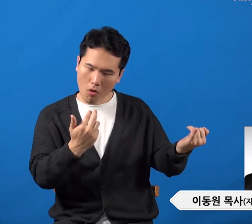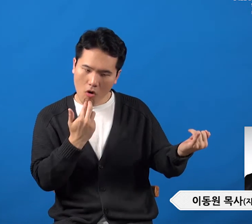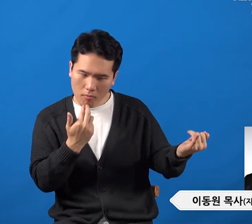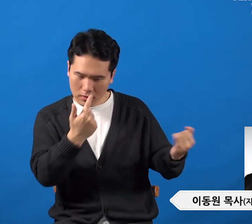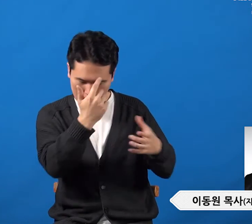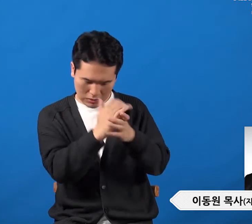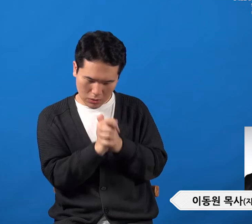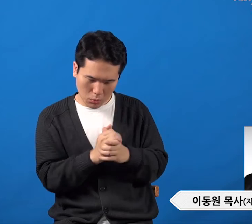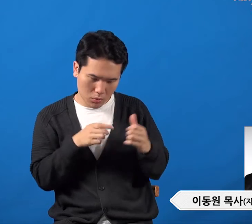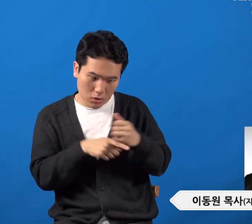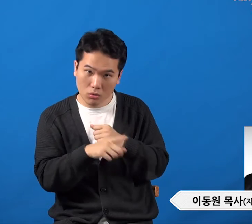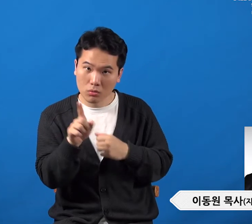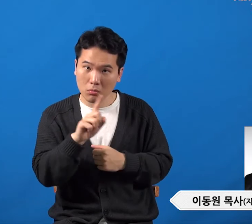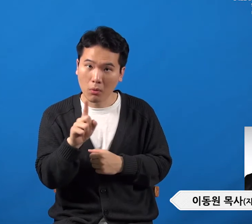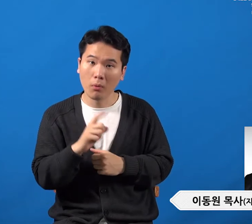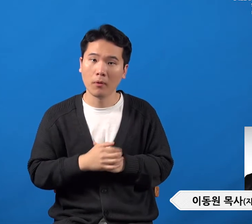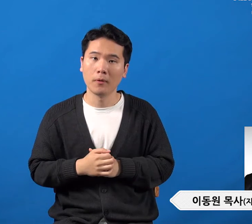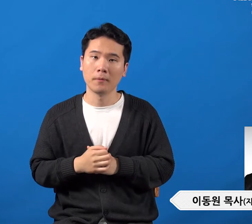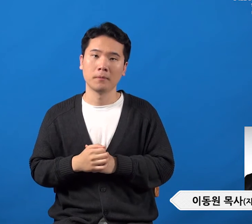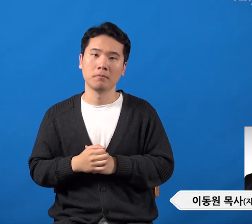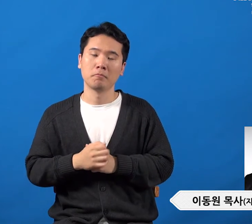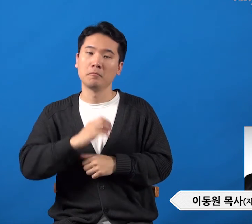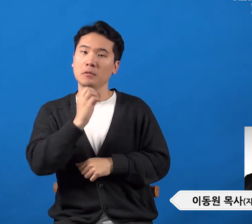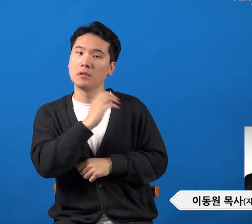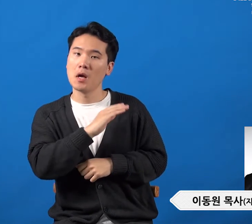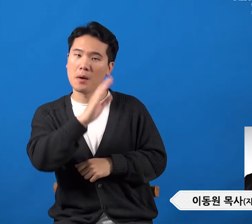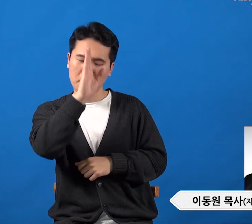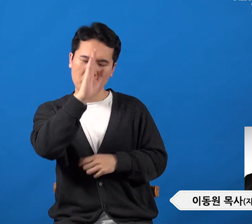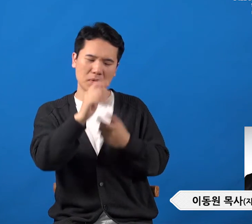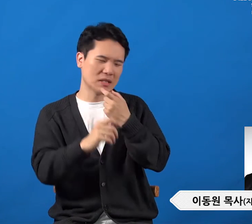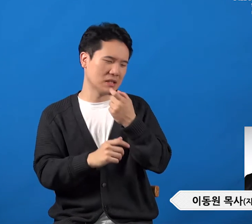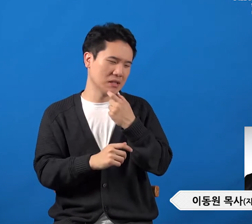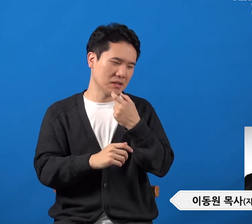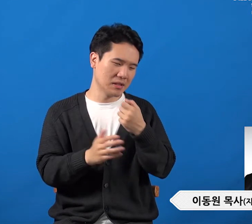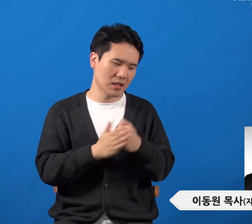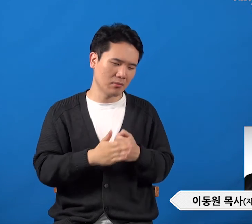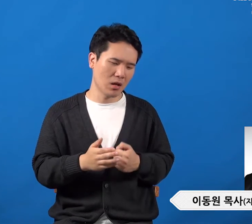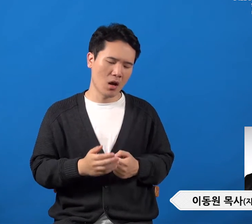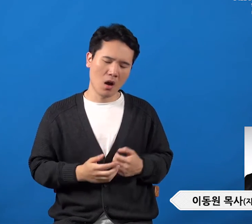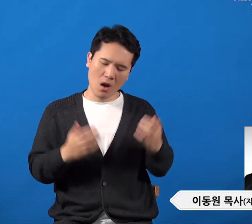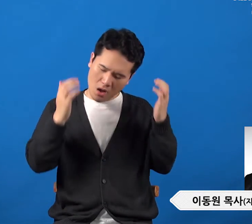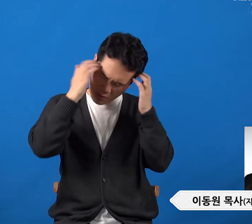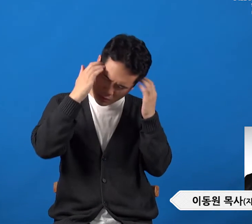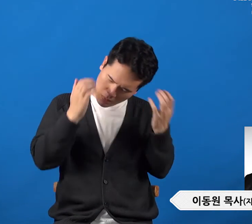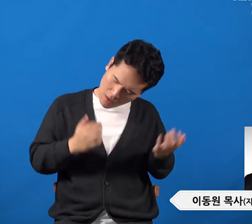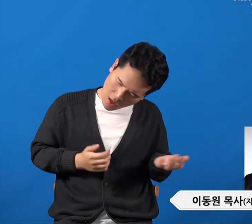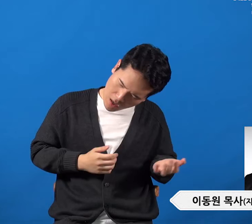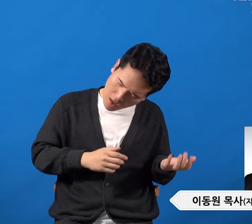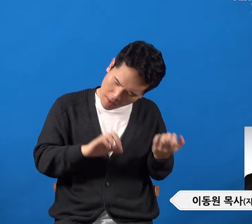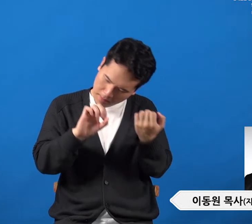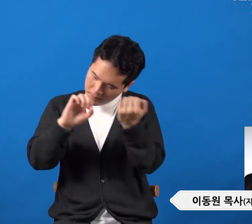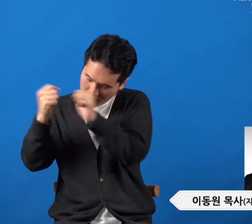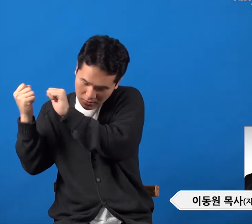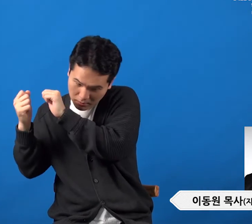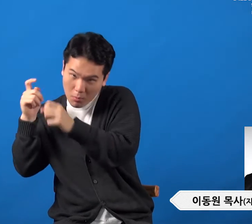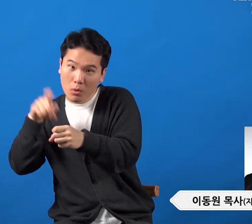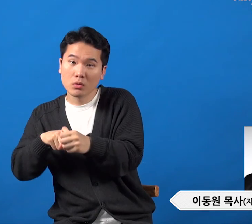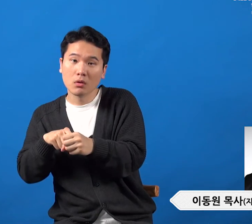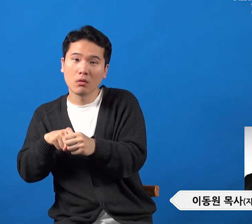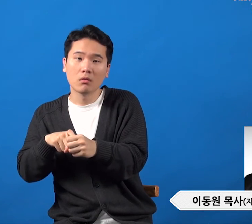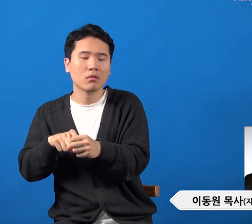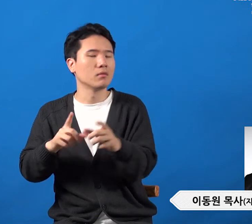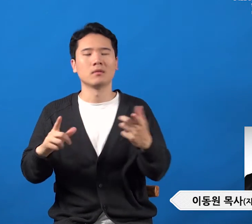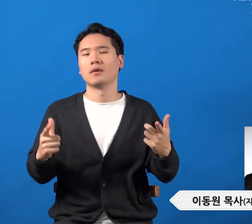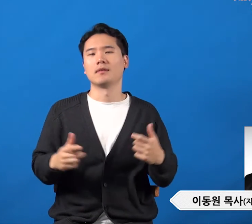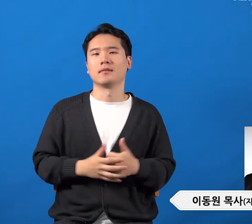이유, 왜 기도했을까? 단순히 병이 싫어서 고통을 피하려고 이런 기도를 했을까? 아니에요.